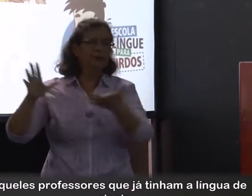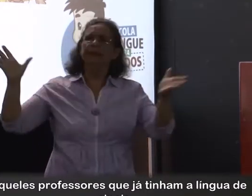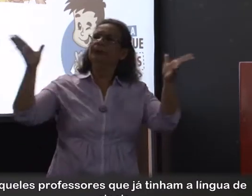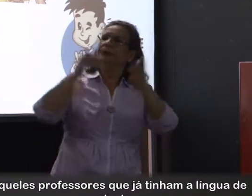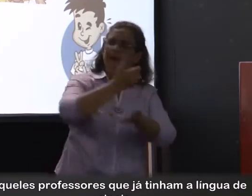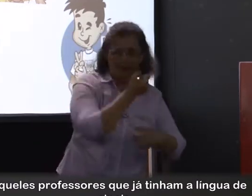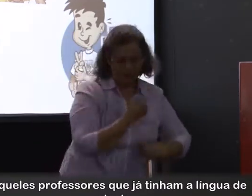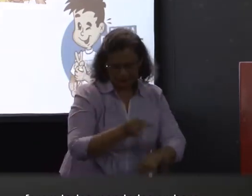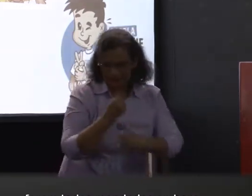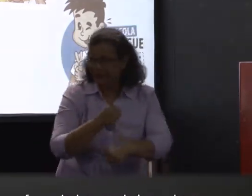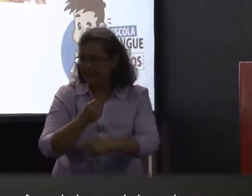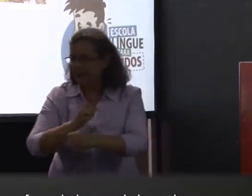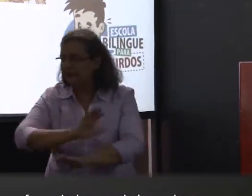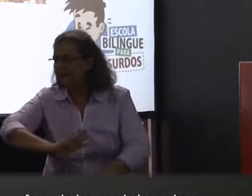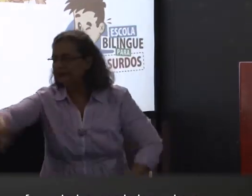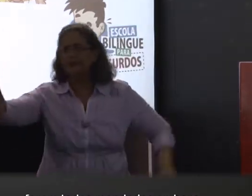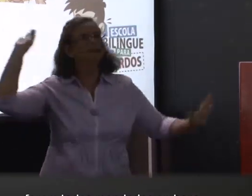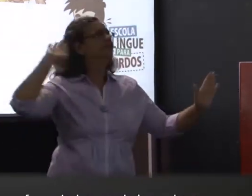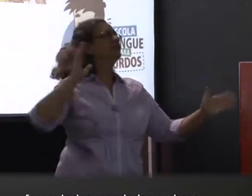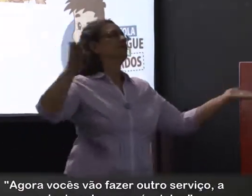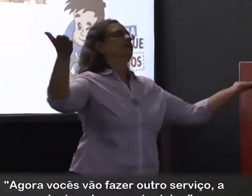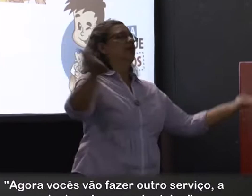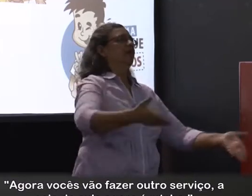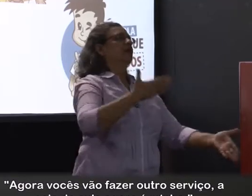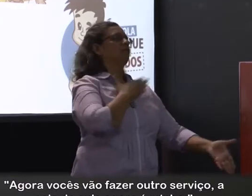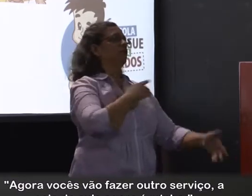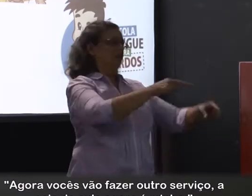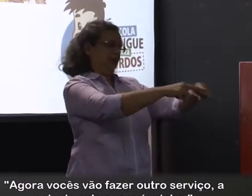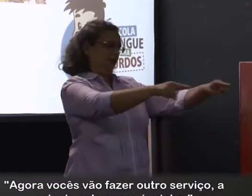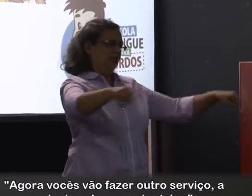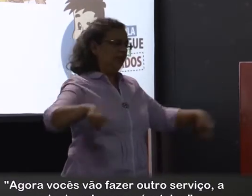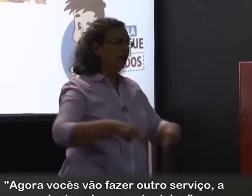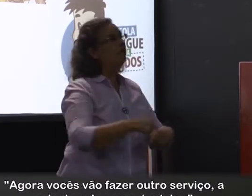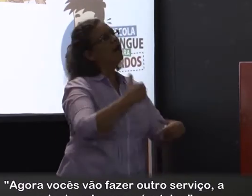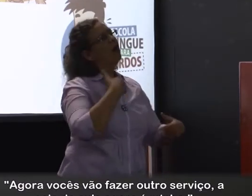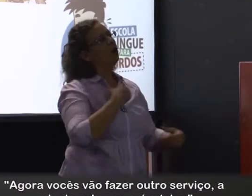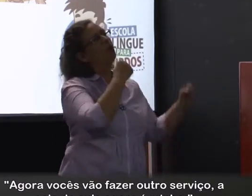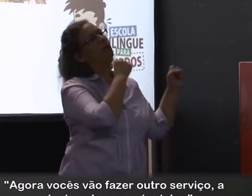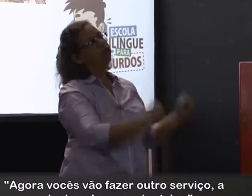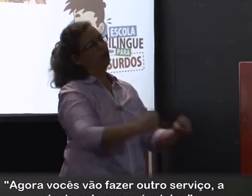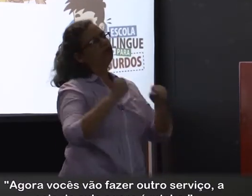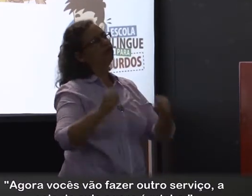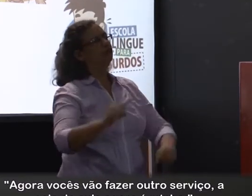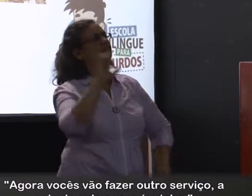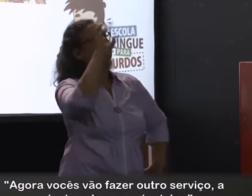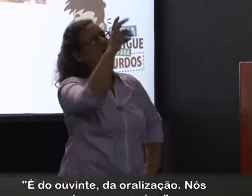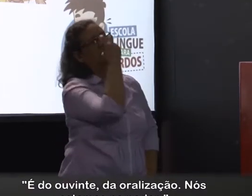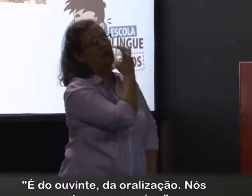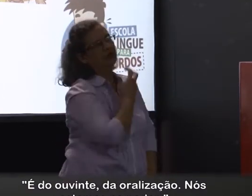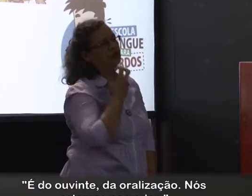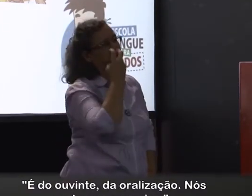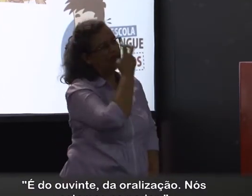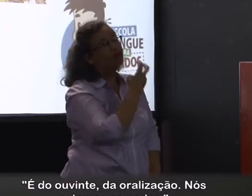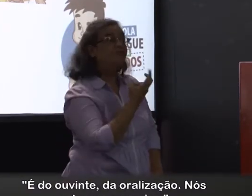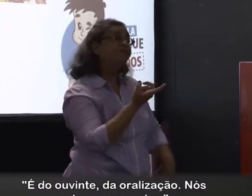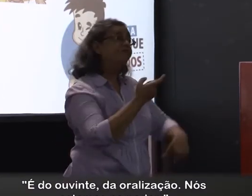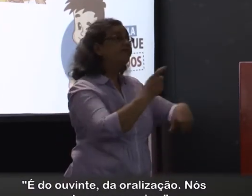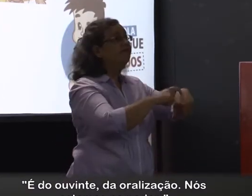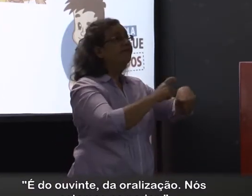língua de sinais, foi todo mundo mandando embora. Olha, vocês vão fazer agora outro serviço, porque agora a sala de aula é minha, é do ouvinte, é da oralização,